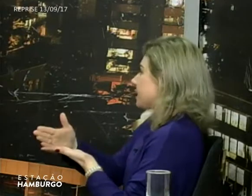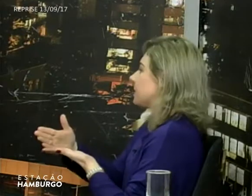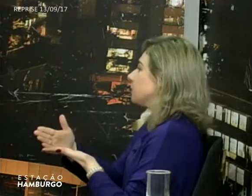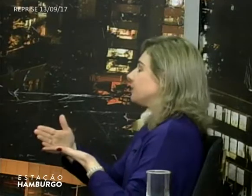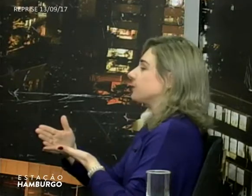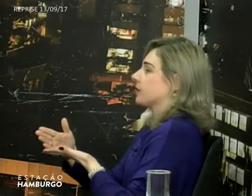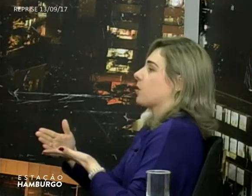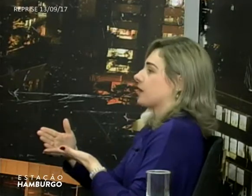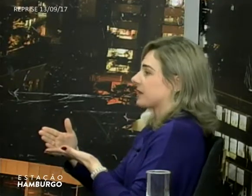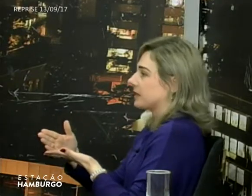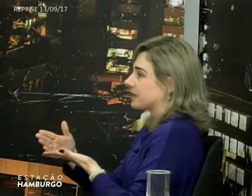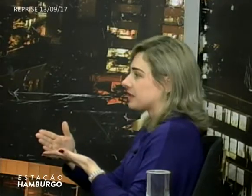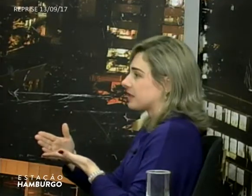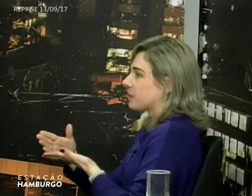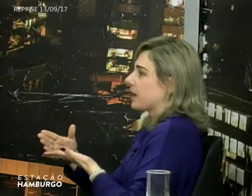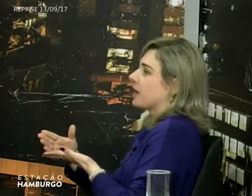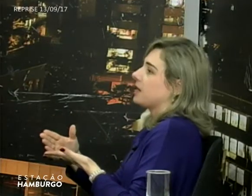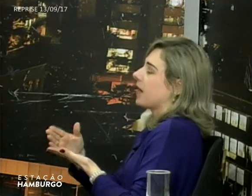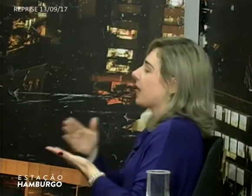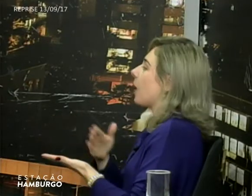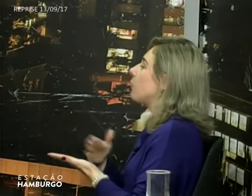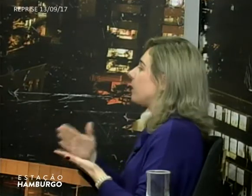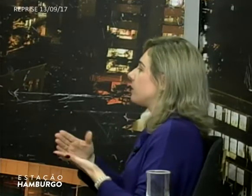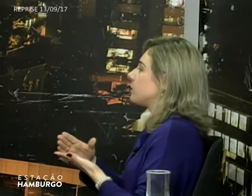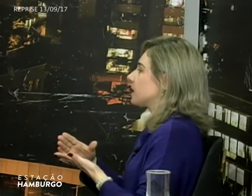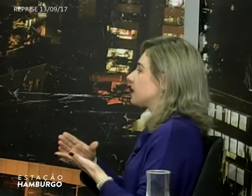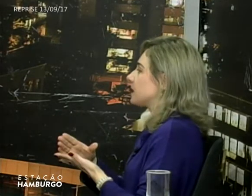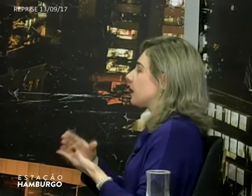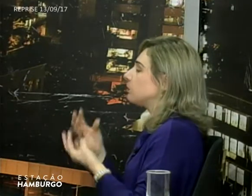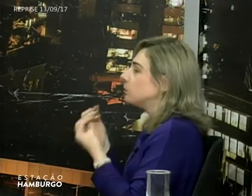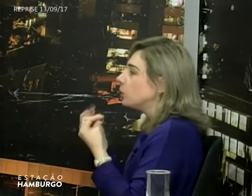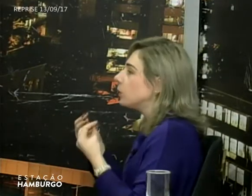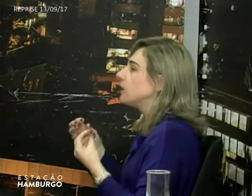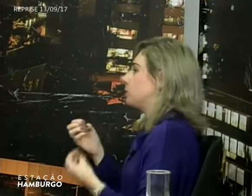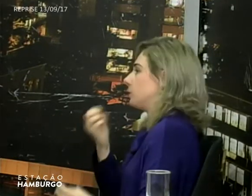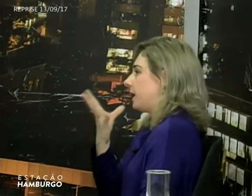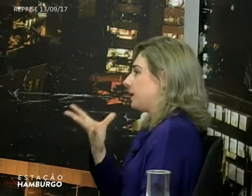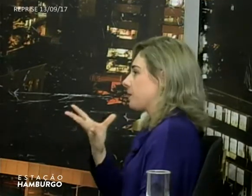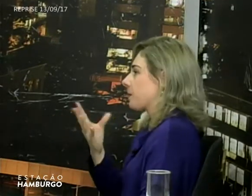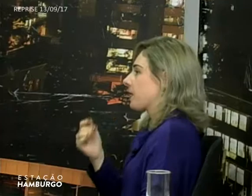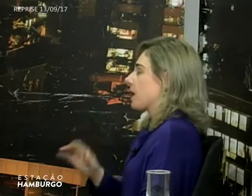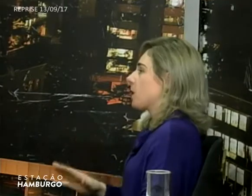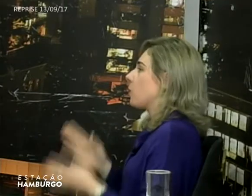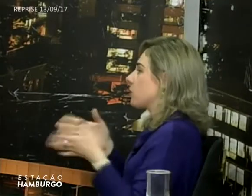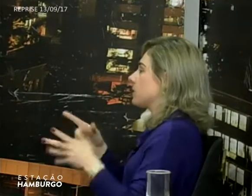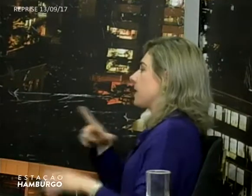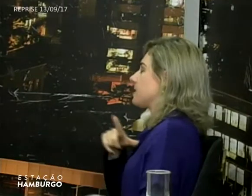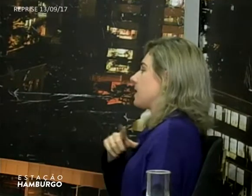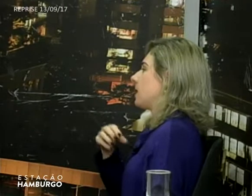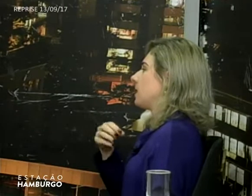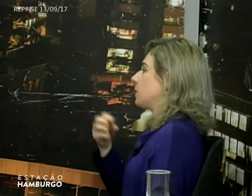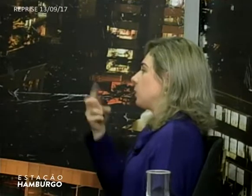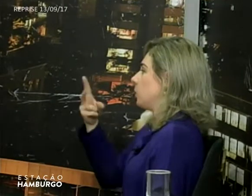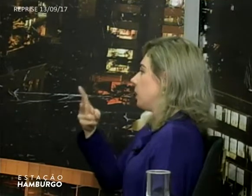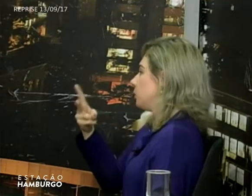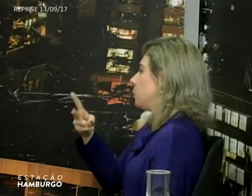alfabetização com as crianças e ela alfabetiza muito bem. Hoje ela tem